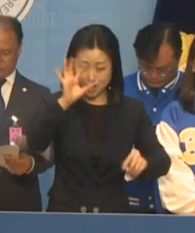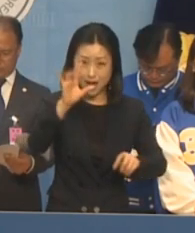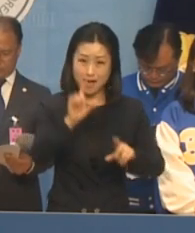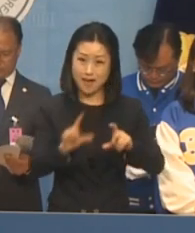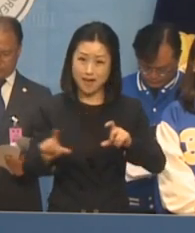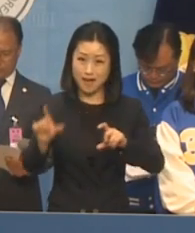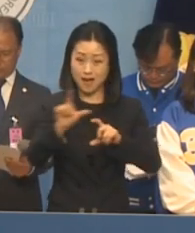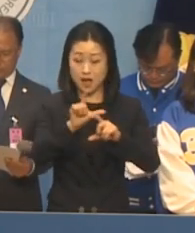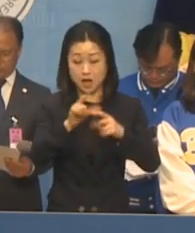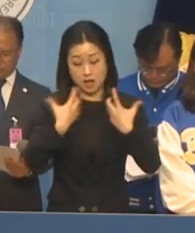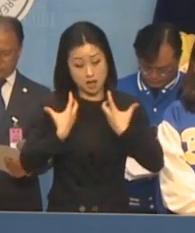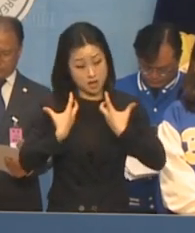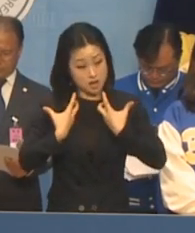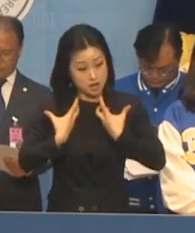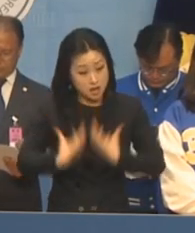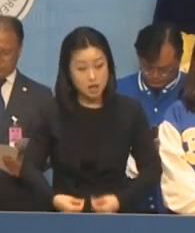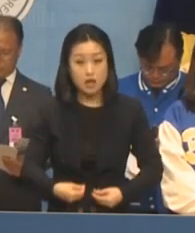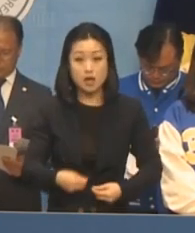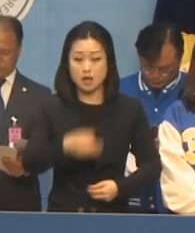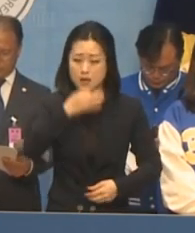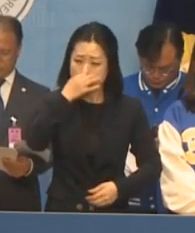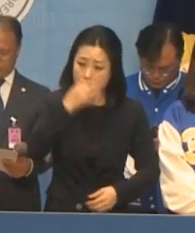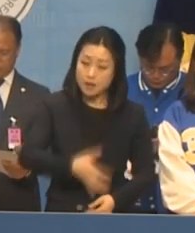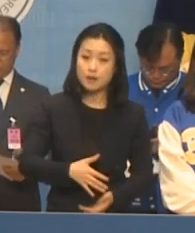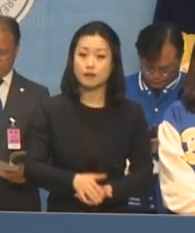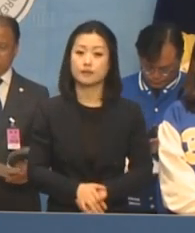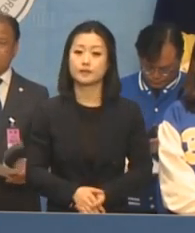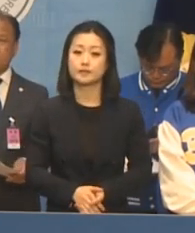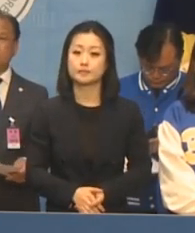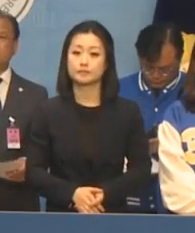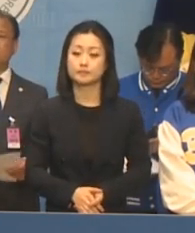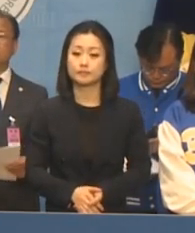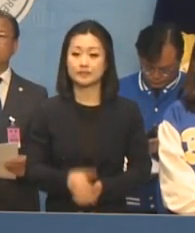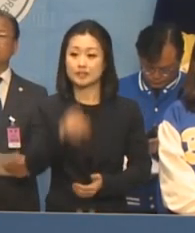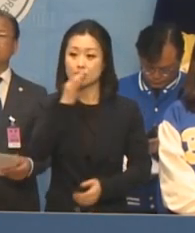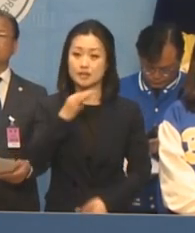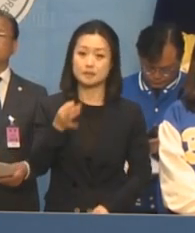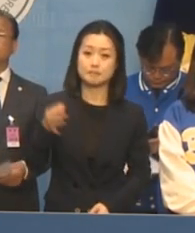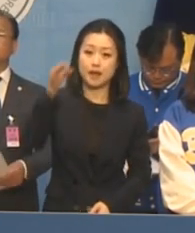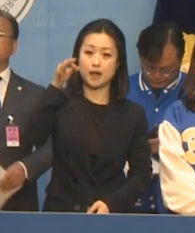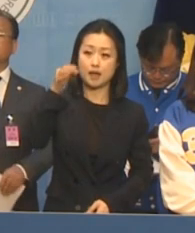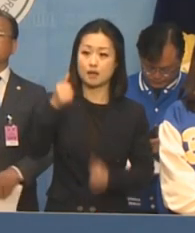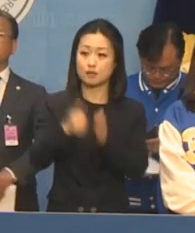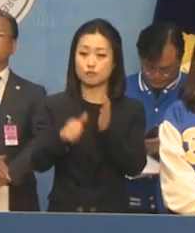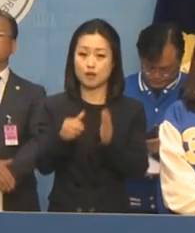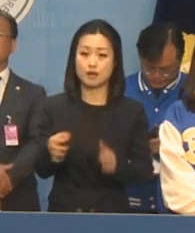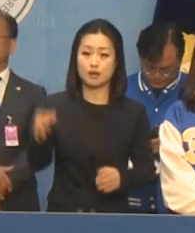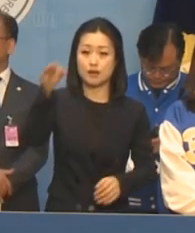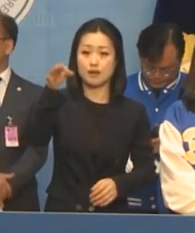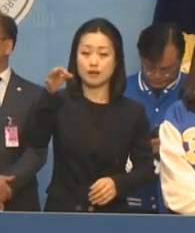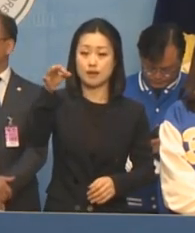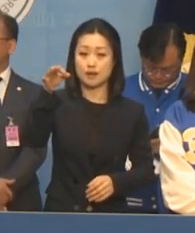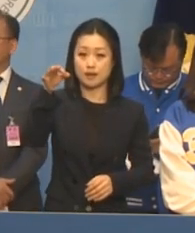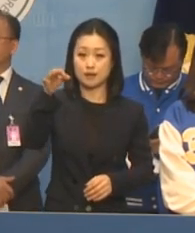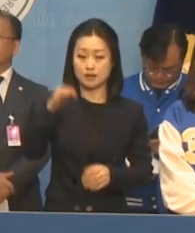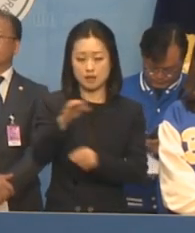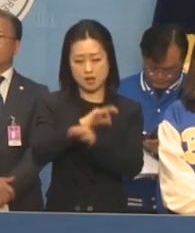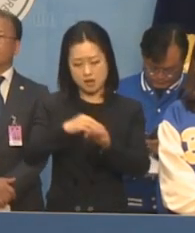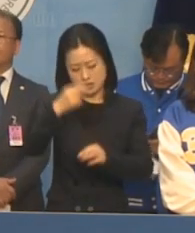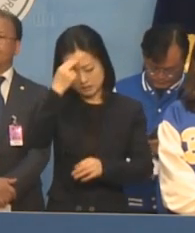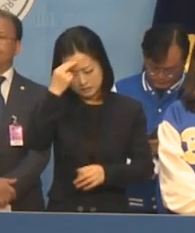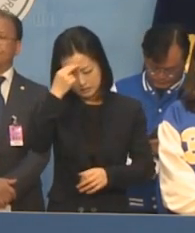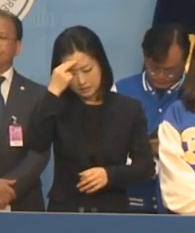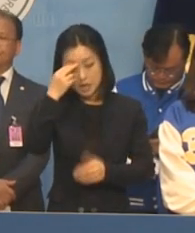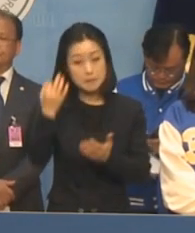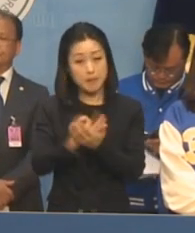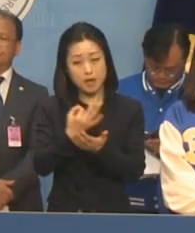큰 절망과 나락으로 치닫고 있습니다 고금리와 고물가 복학 경제 위기로